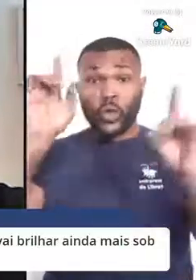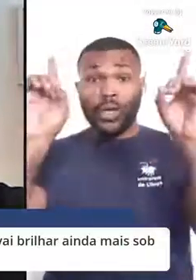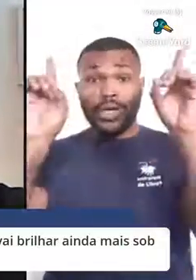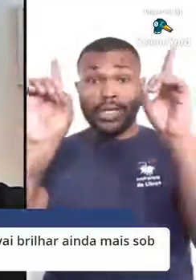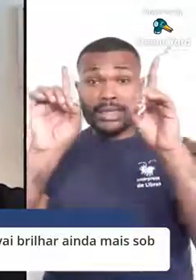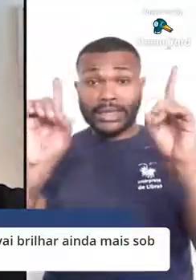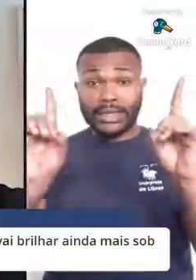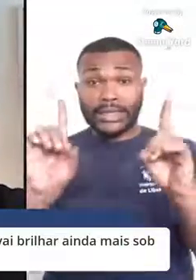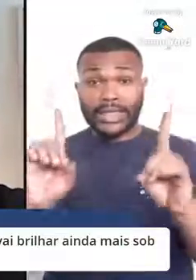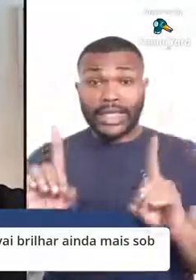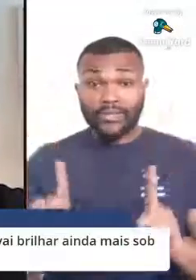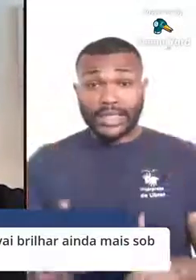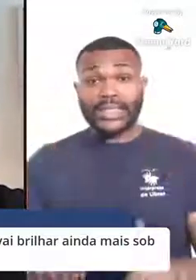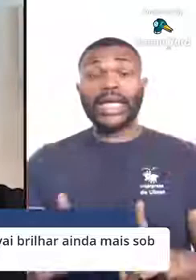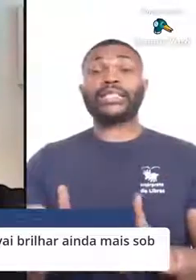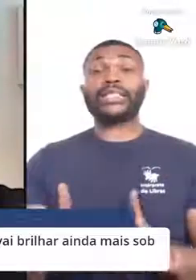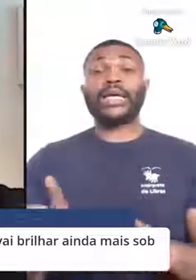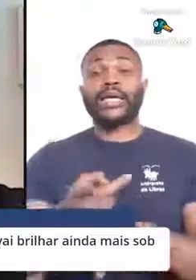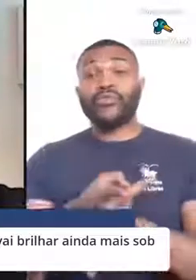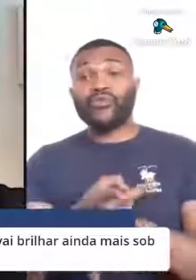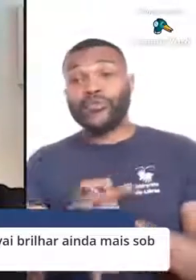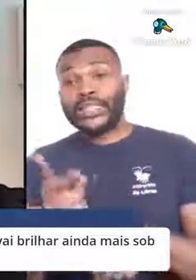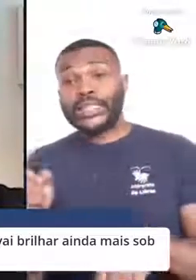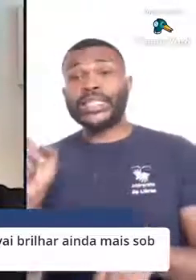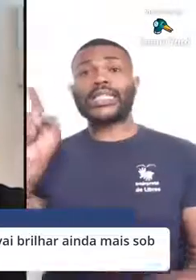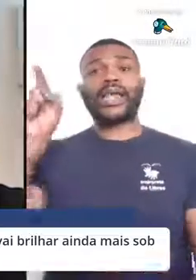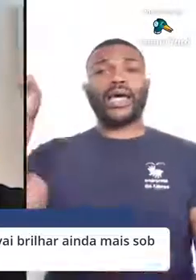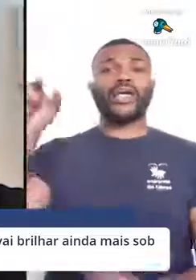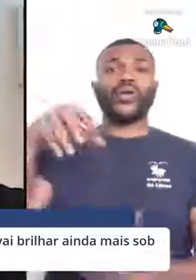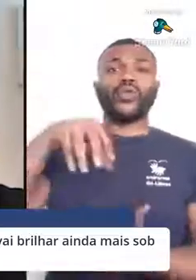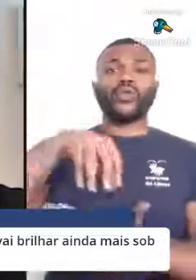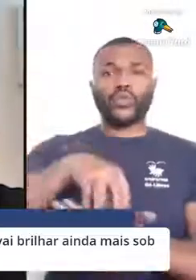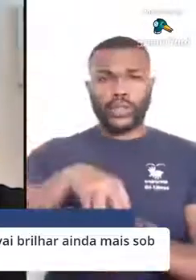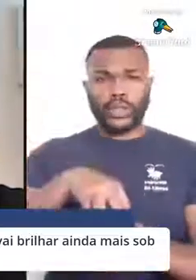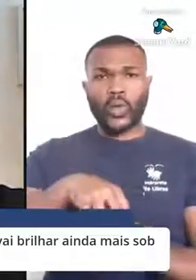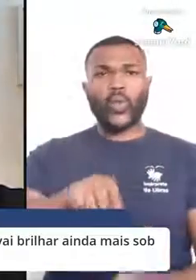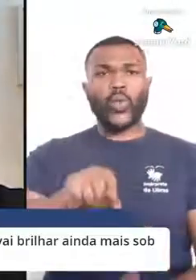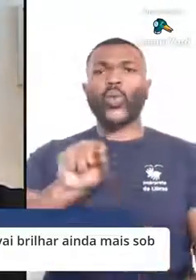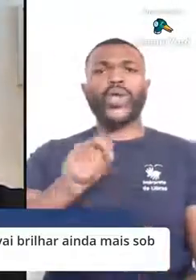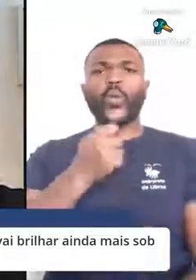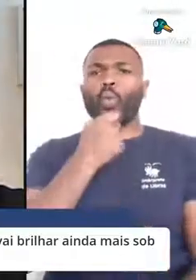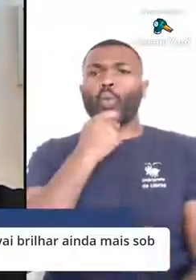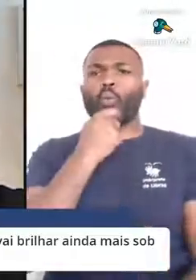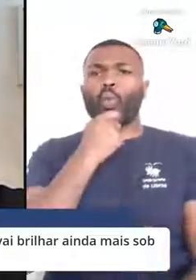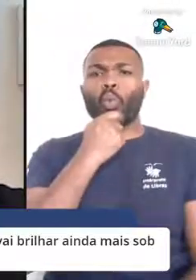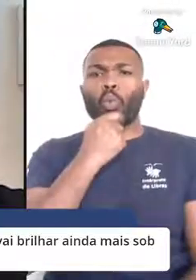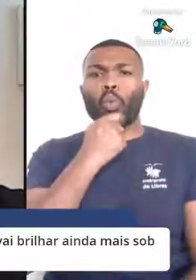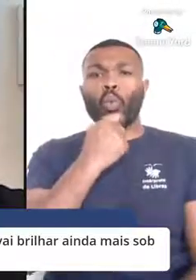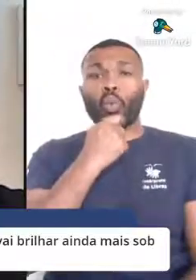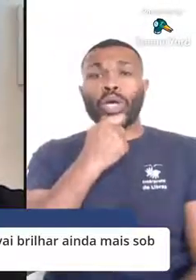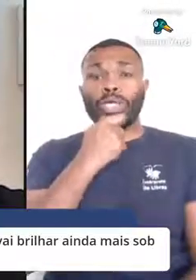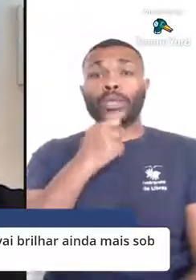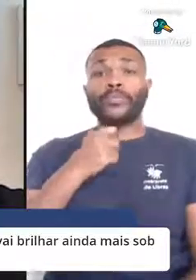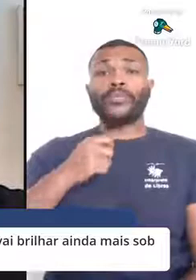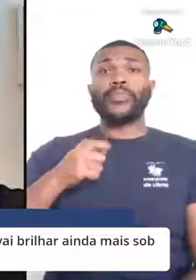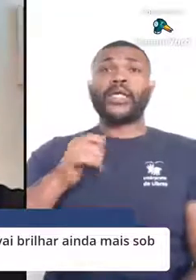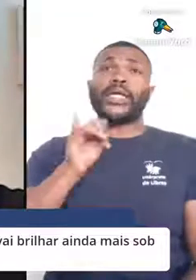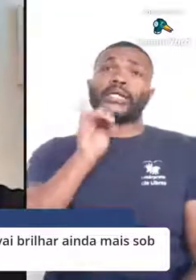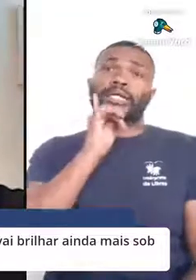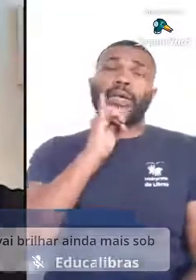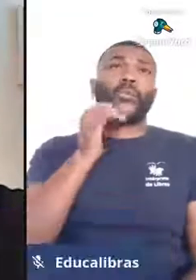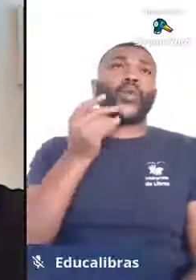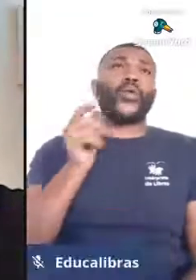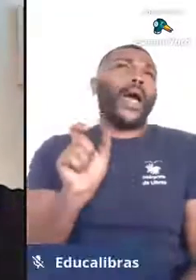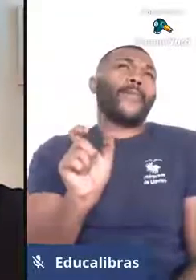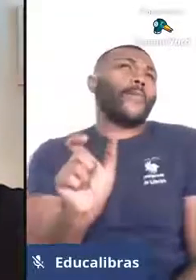ao prédio e à instituição. O que ainda não há é uma tradução, eu sei que uma palavra não é